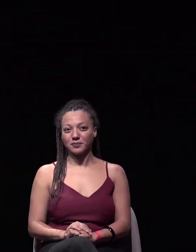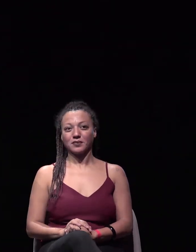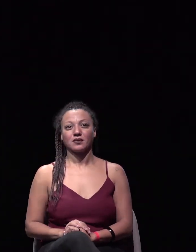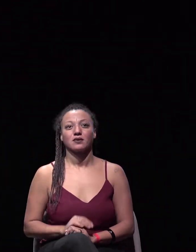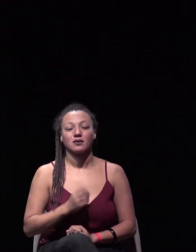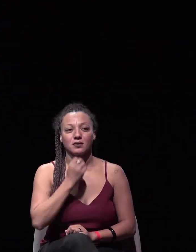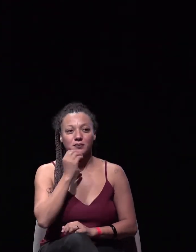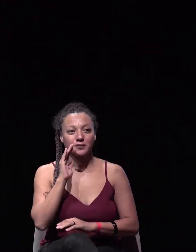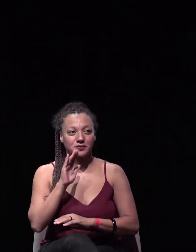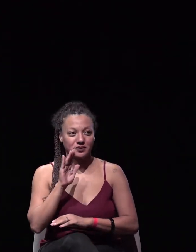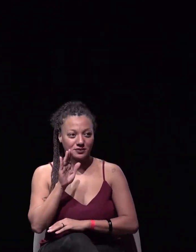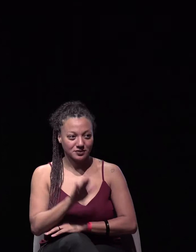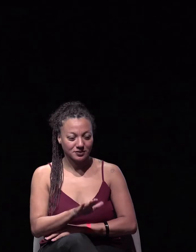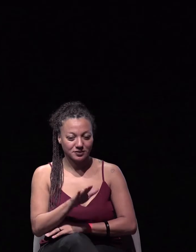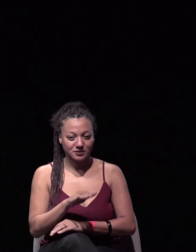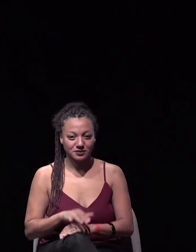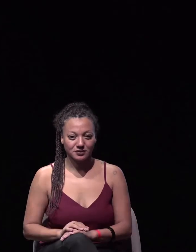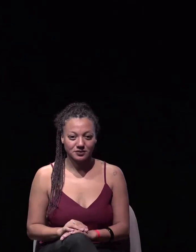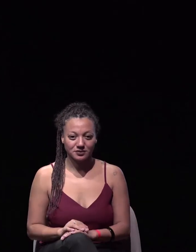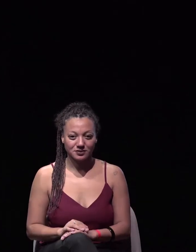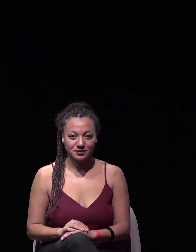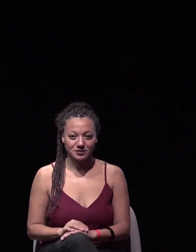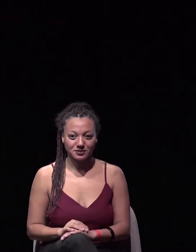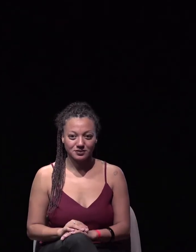Olá, boa tarde.